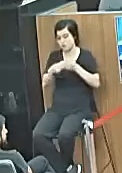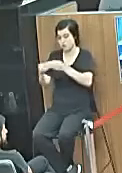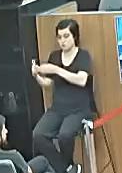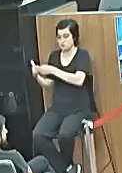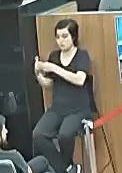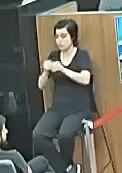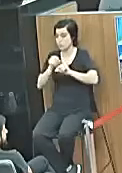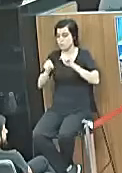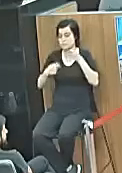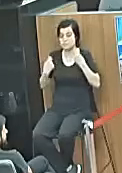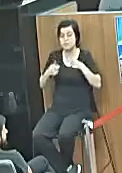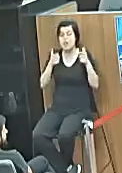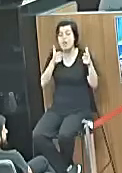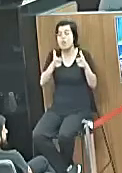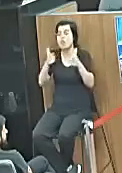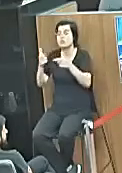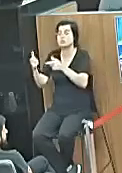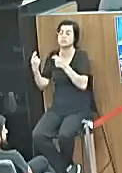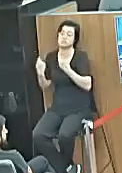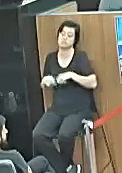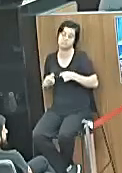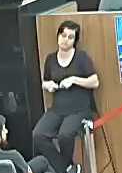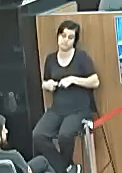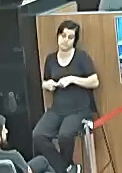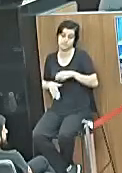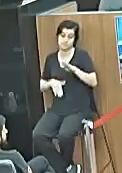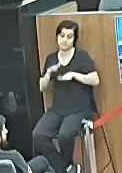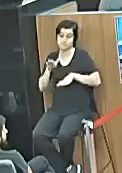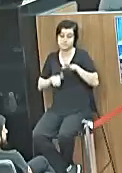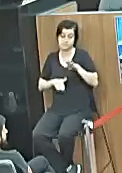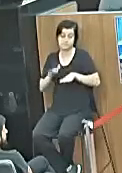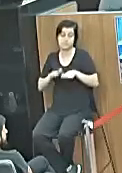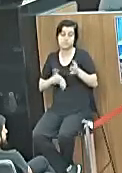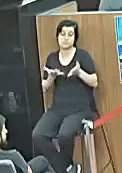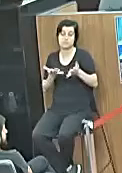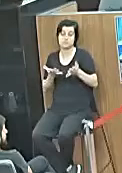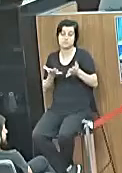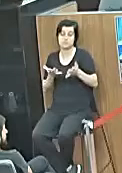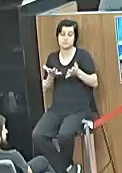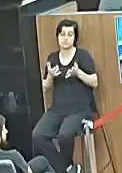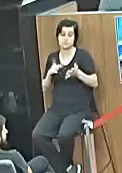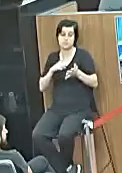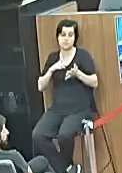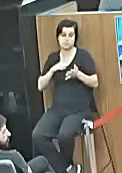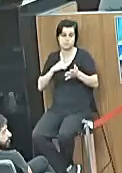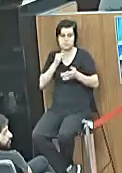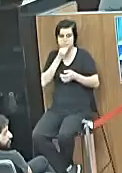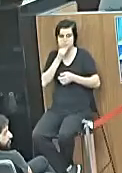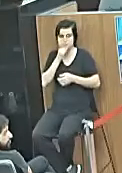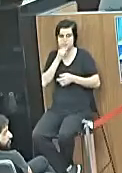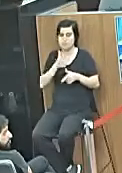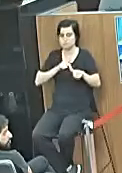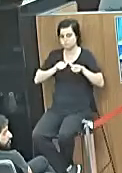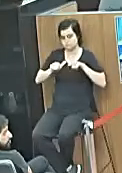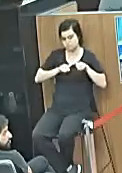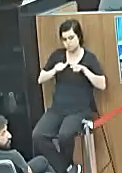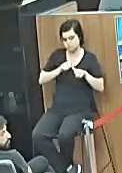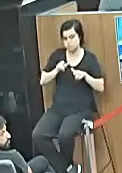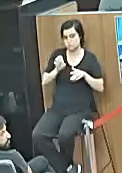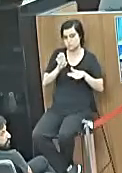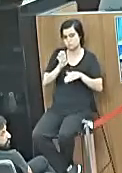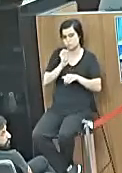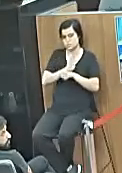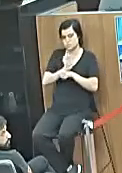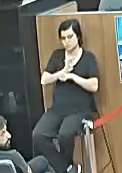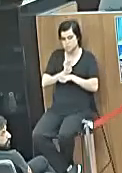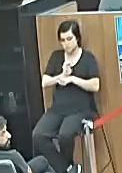precisa onde preciso muitas vezes pela concentração não só de órgãos do estado mantém de serviços do estado e se